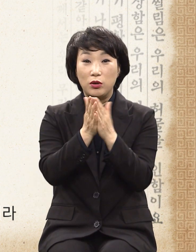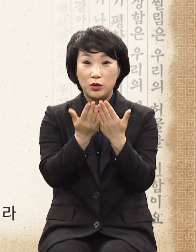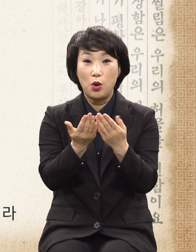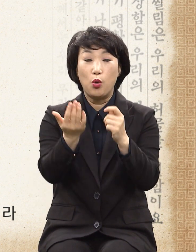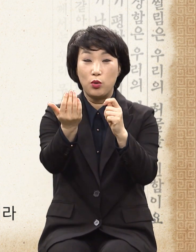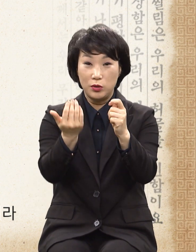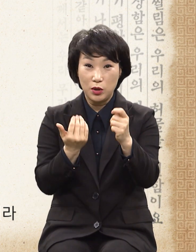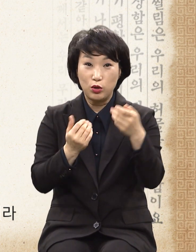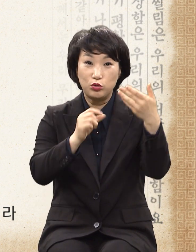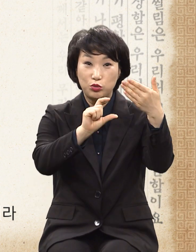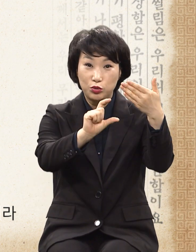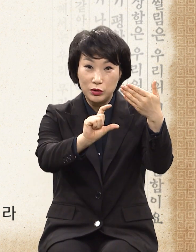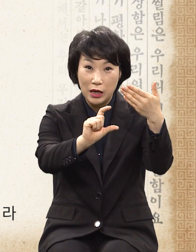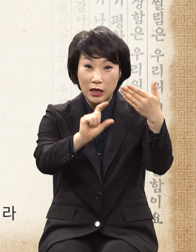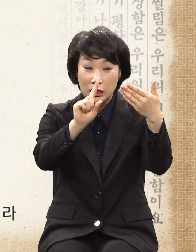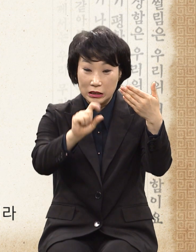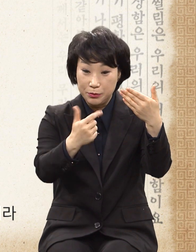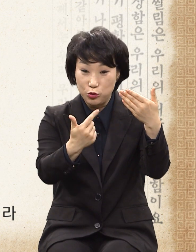고린도전서 9장